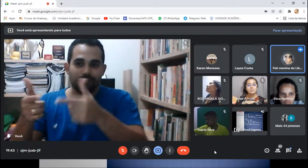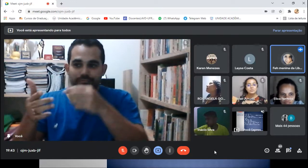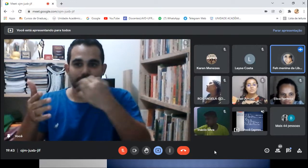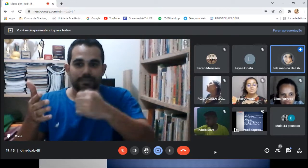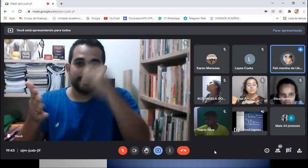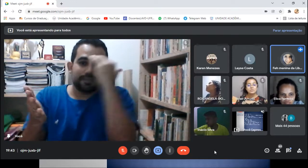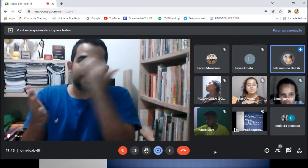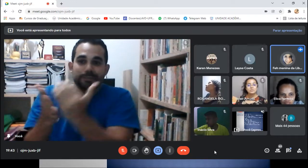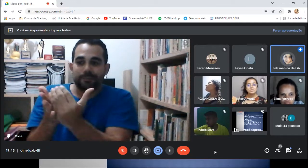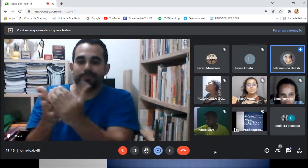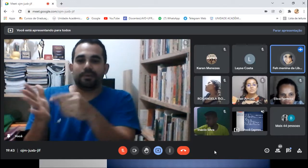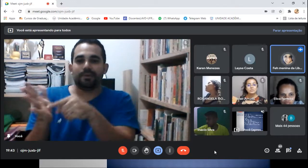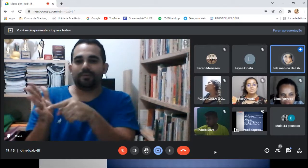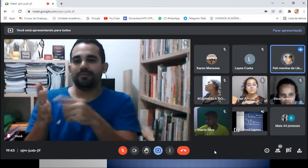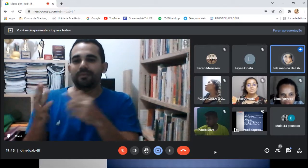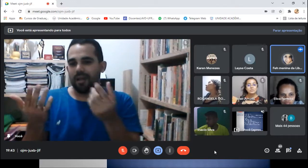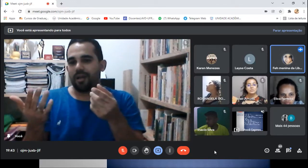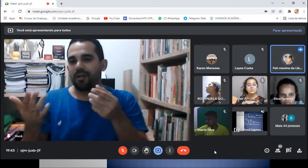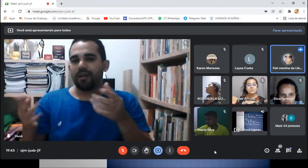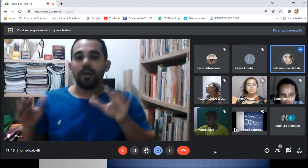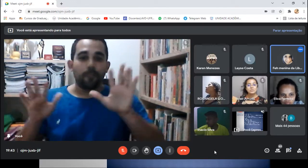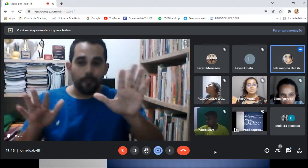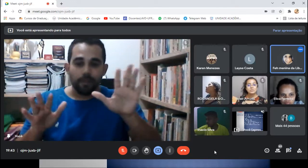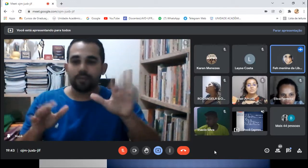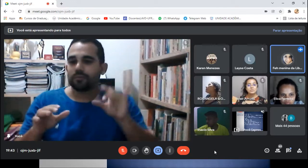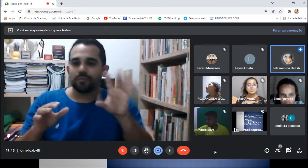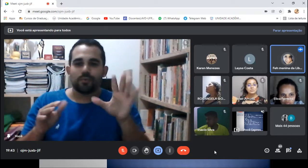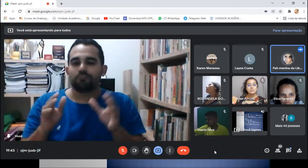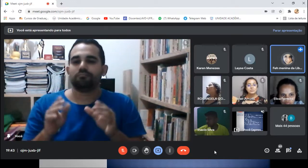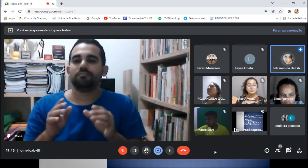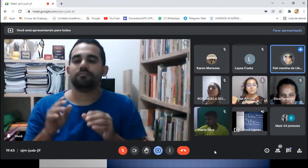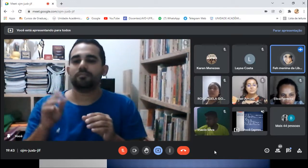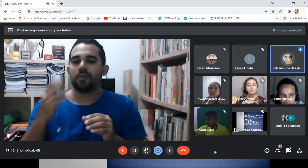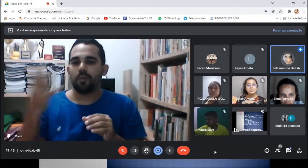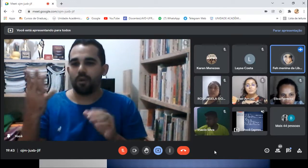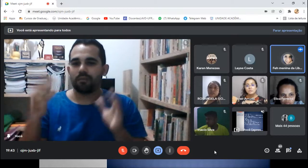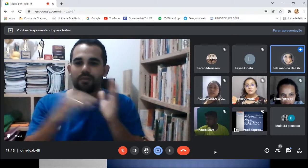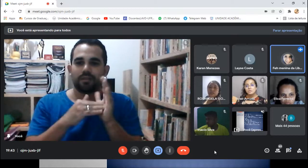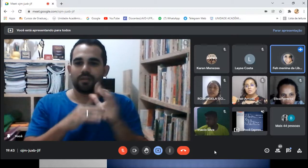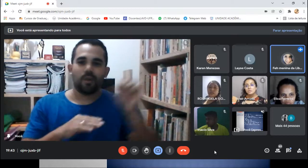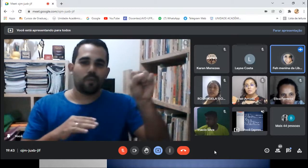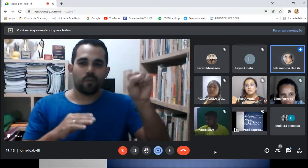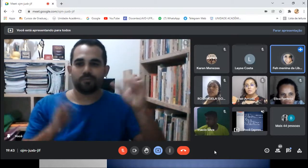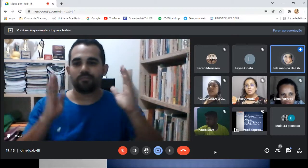Humanologia se refere a esse termo, né, de comprovar, né, esse movimento manual.